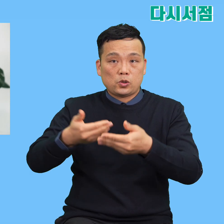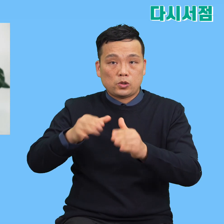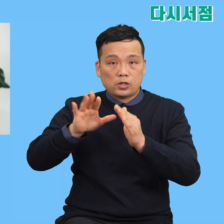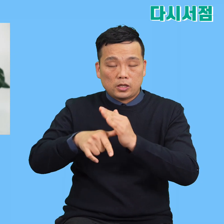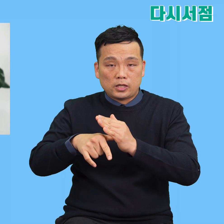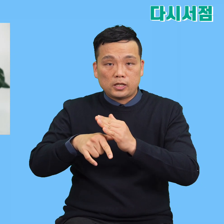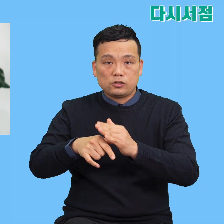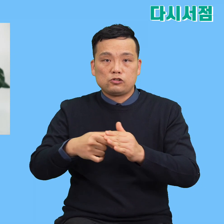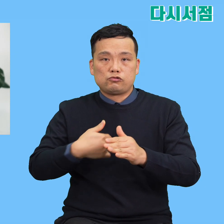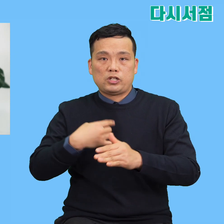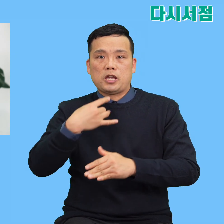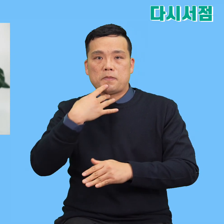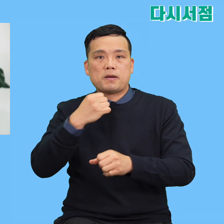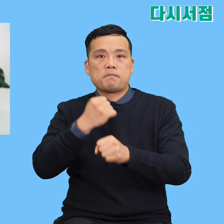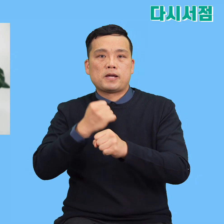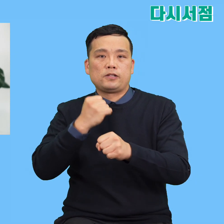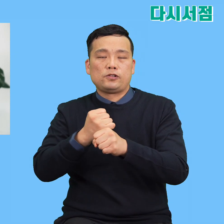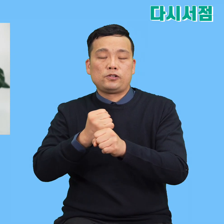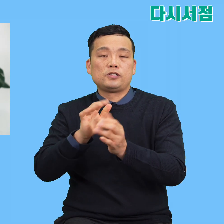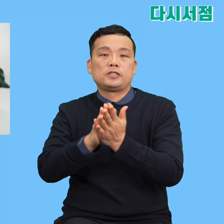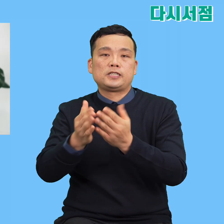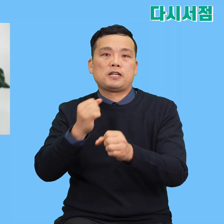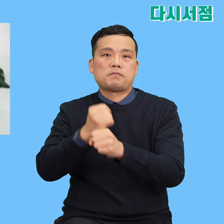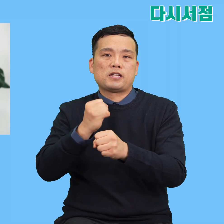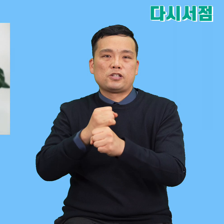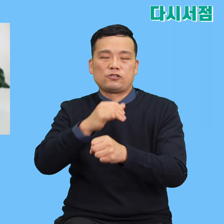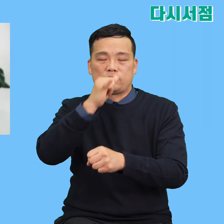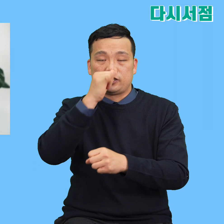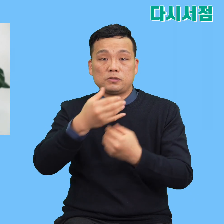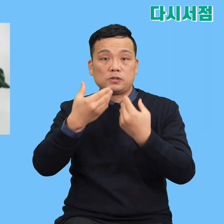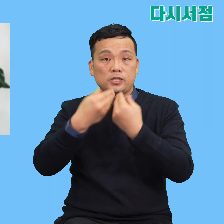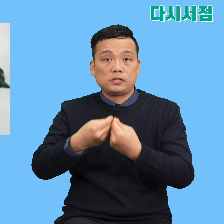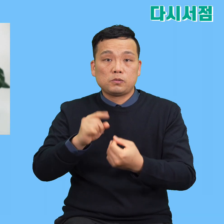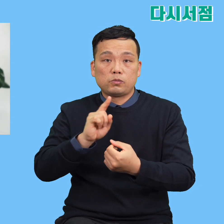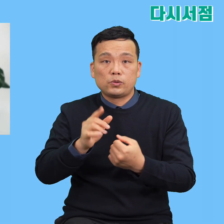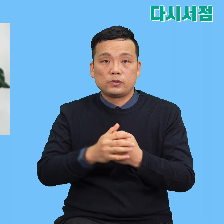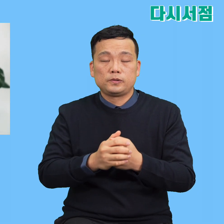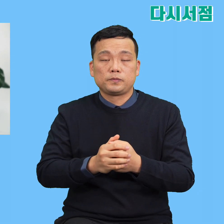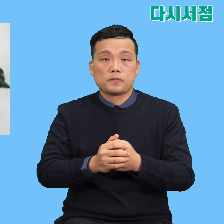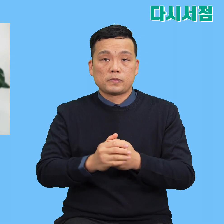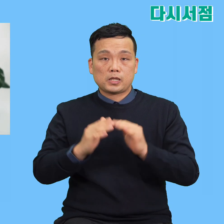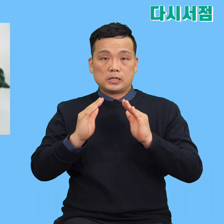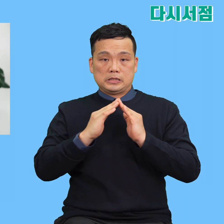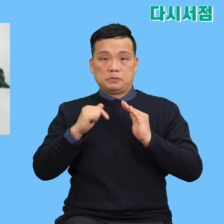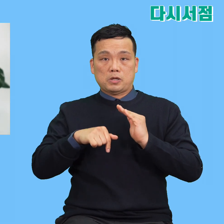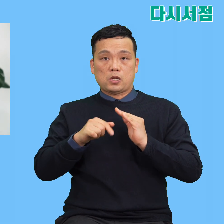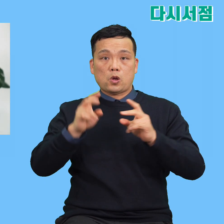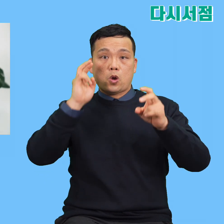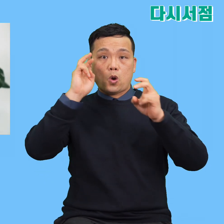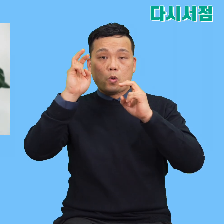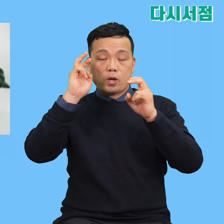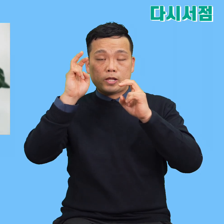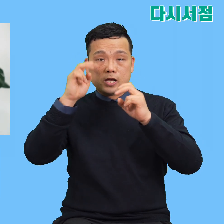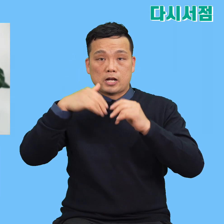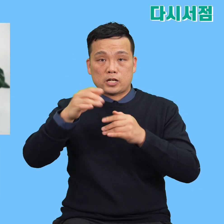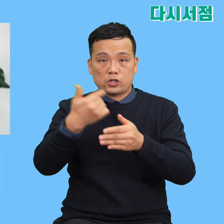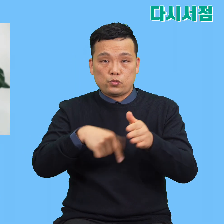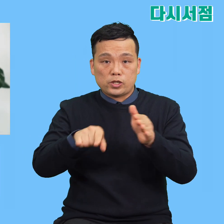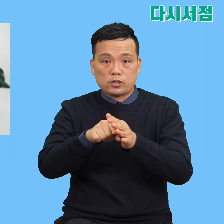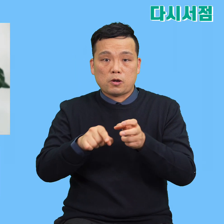아니면 도저히 낼 수 없는 책 그리고 찾지 않을 만한 책들을 많이 냈죠. 예를 들어서 집에서 그 출근길로